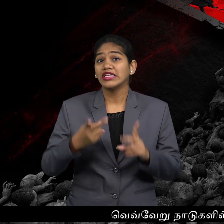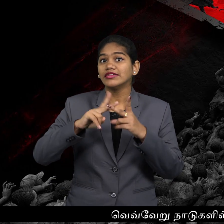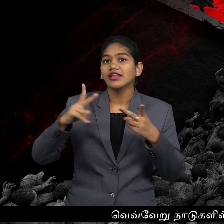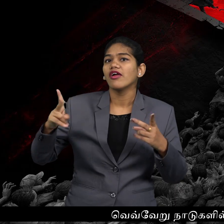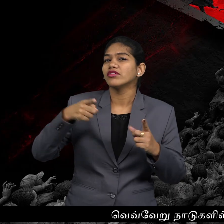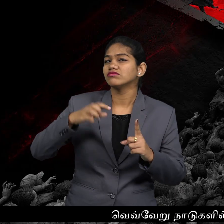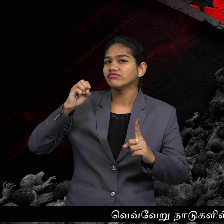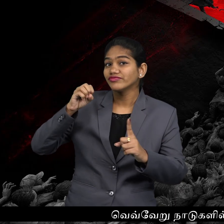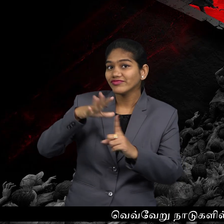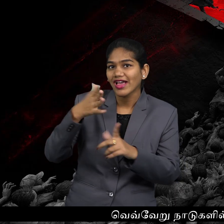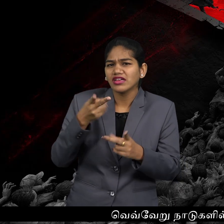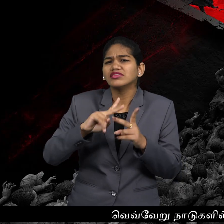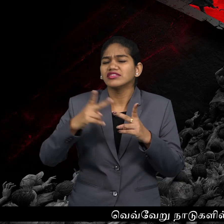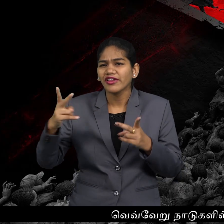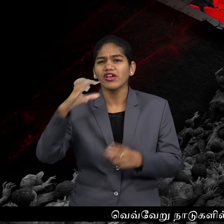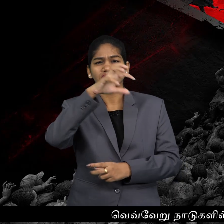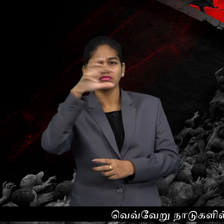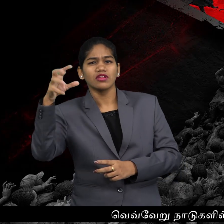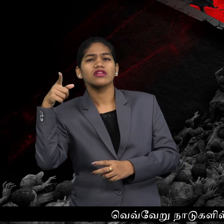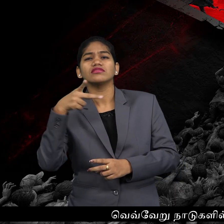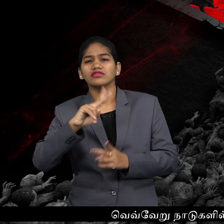வெவ்வேறு நாடுகளில் வெவ்வேறு தாக்கங்கள்.